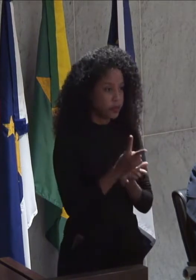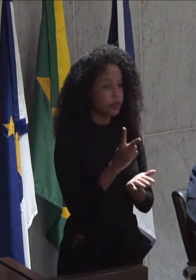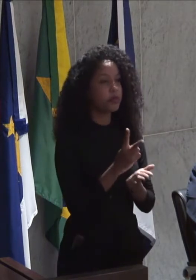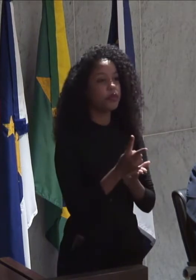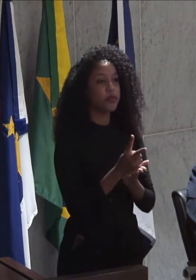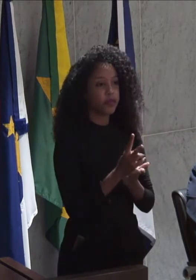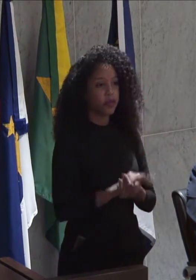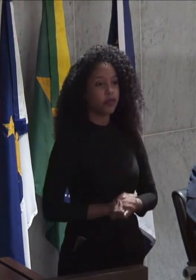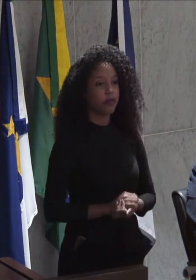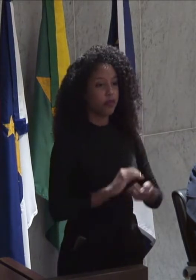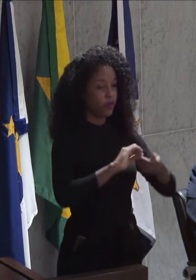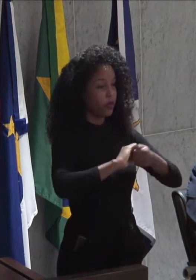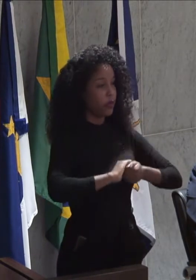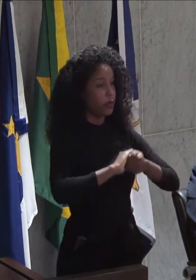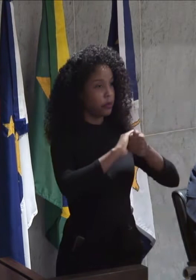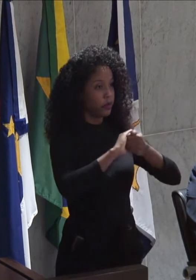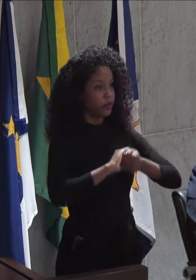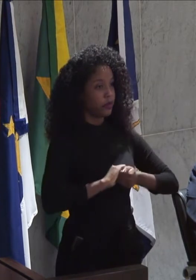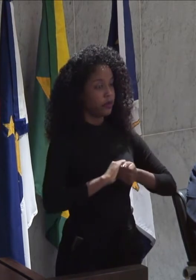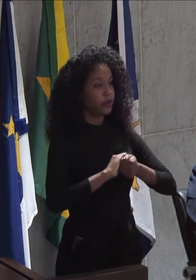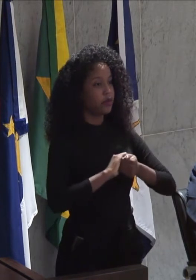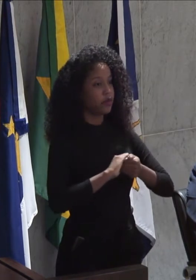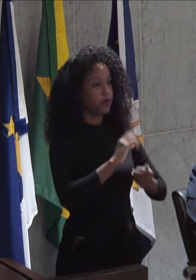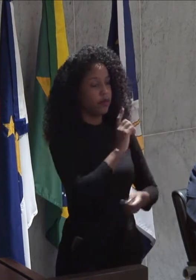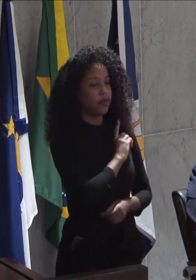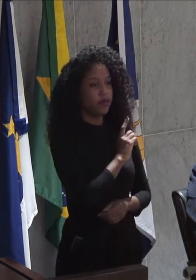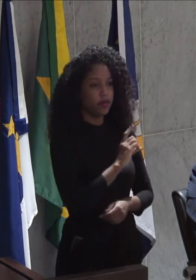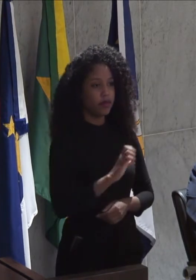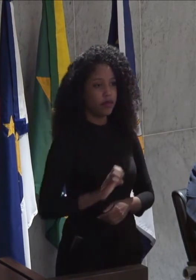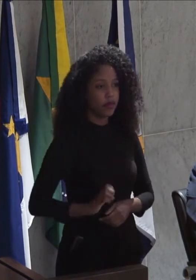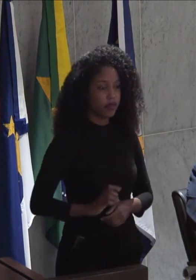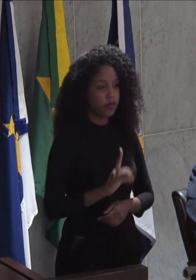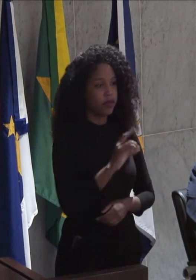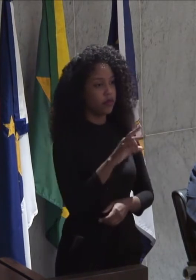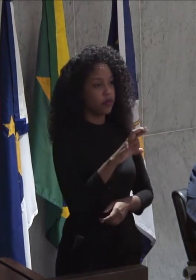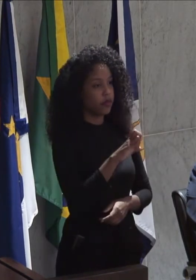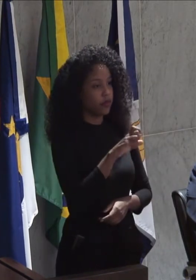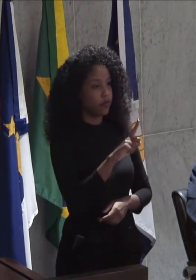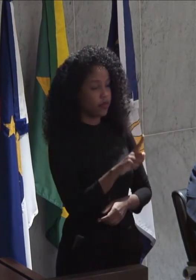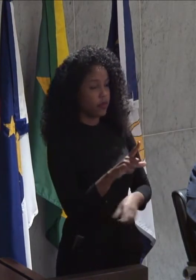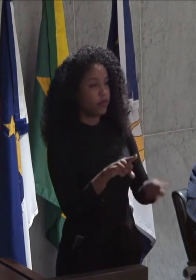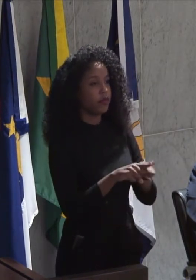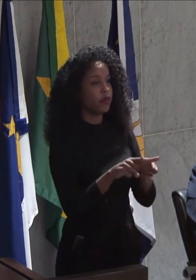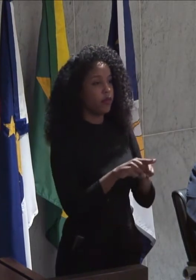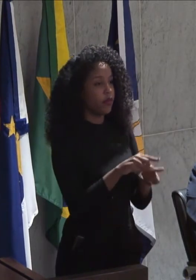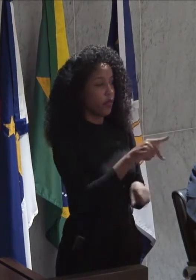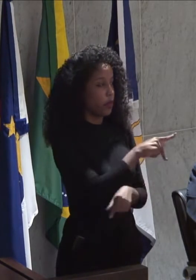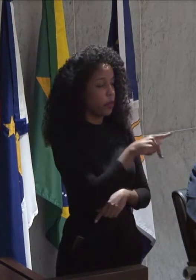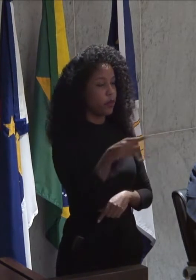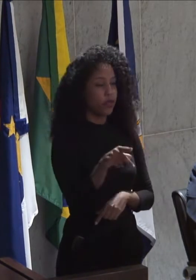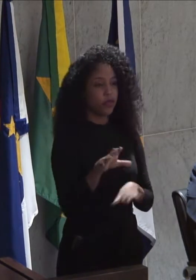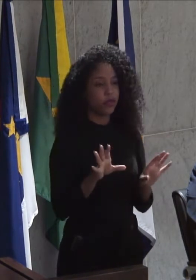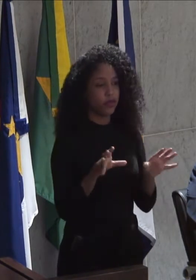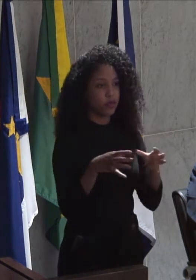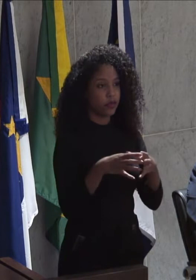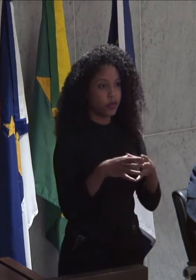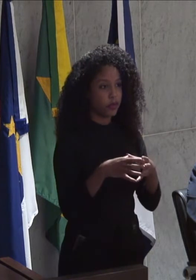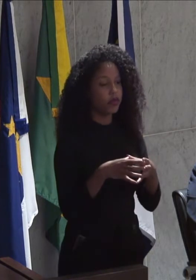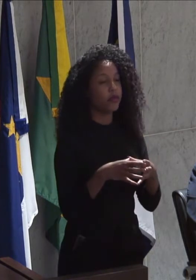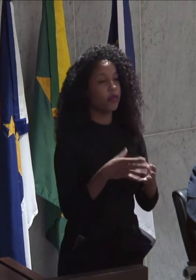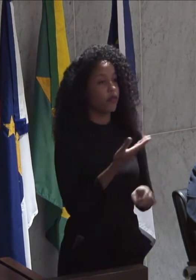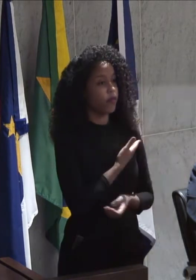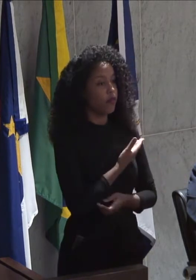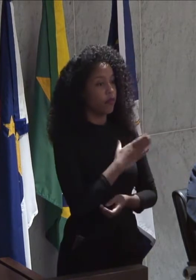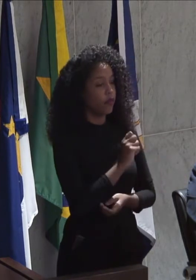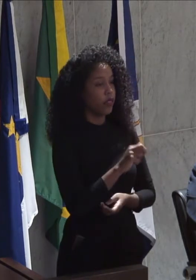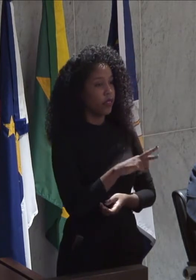Quero saudar nosso deputado estadual Doriel Barros, presidente dessa comissão, companheiro Carlos